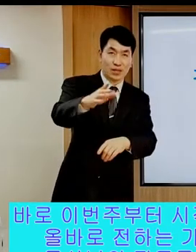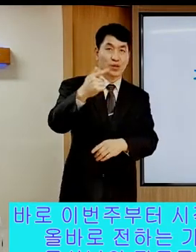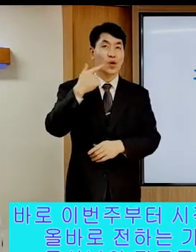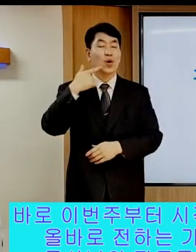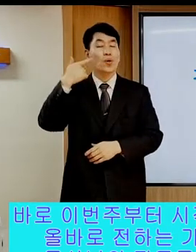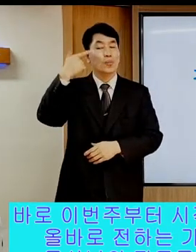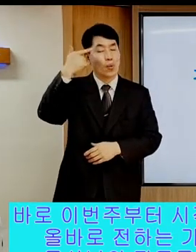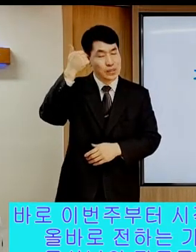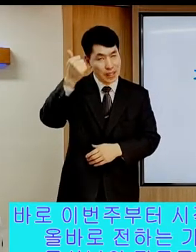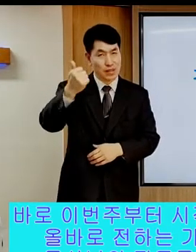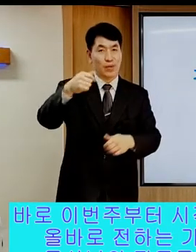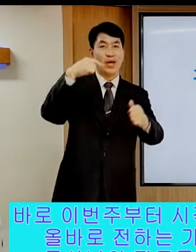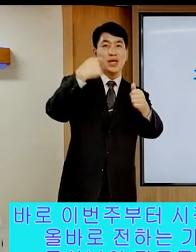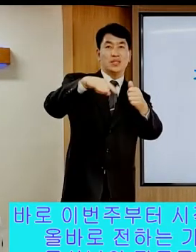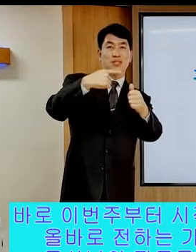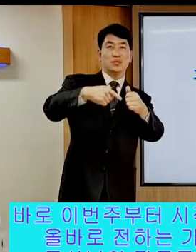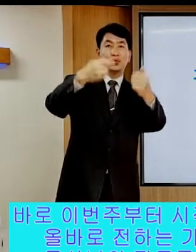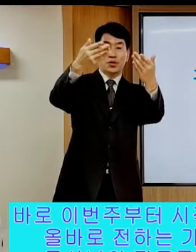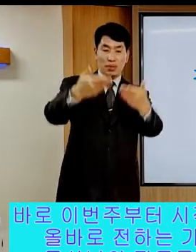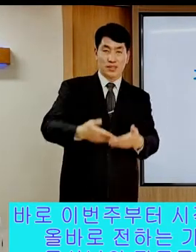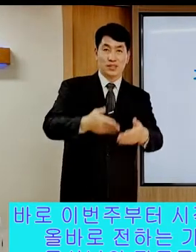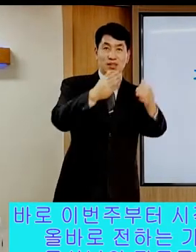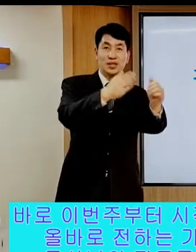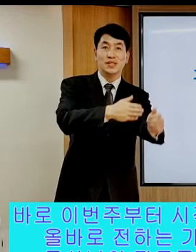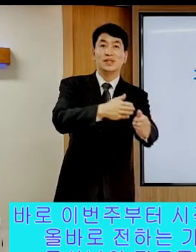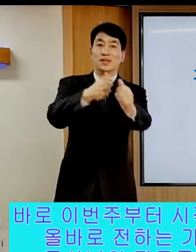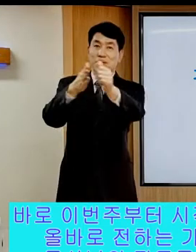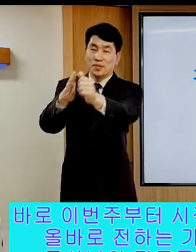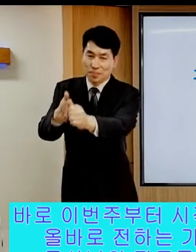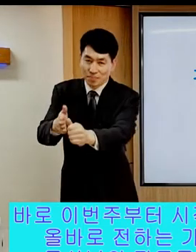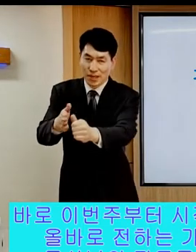나가서 목사님의 지도를 받으시기를 바랍니다.